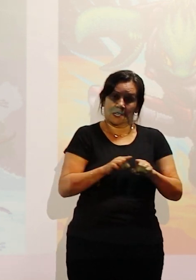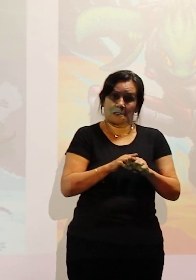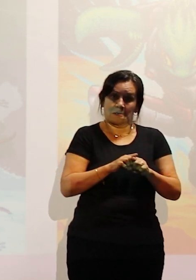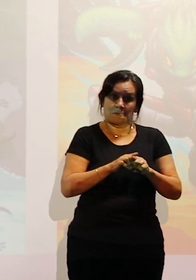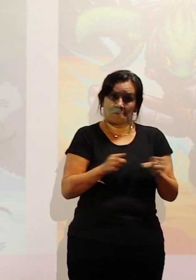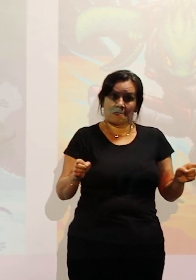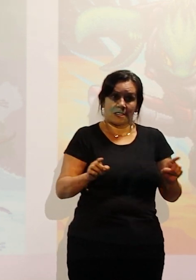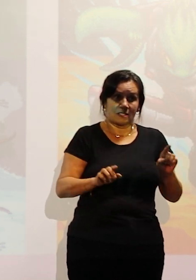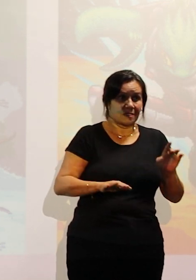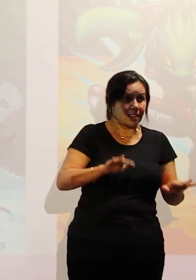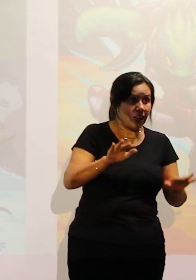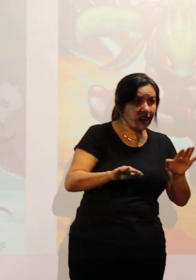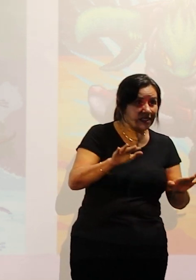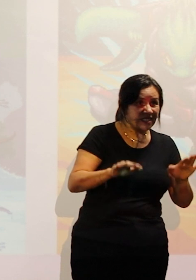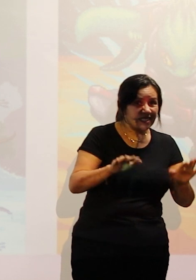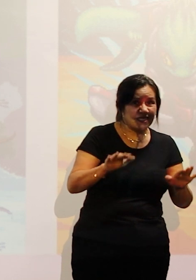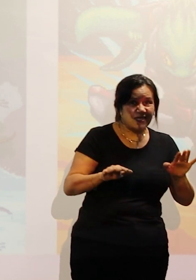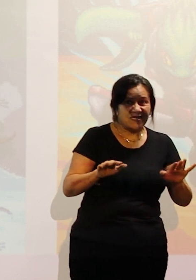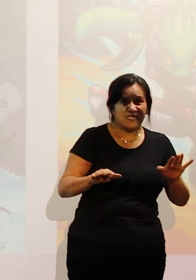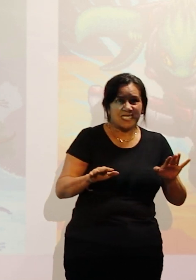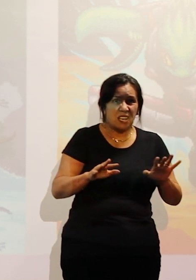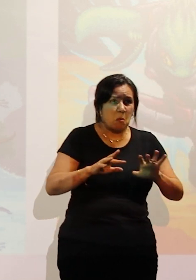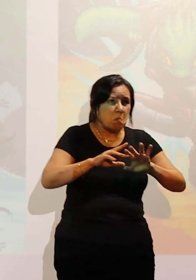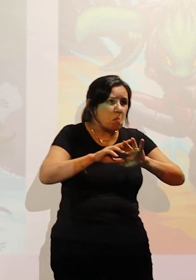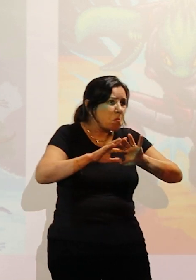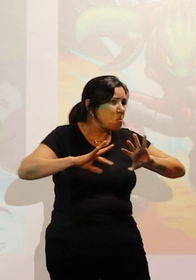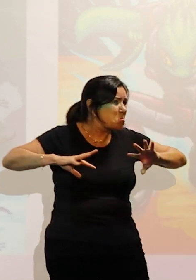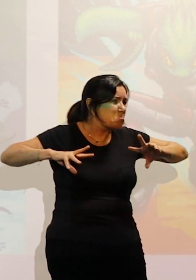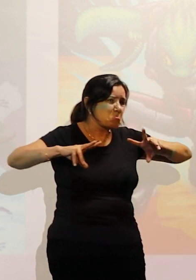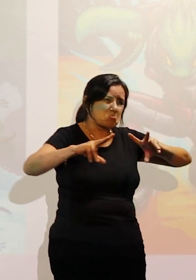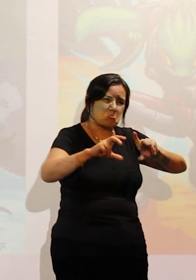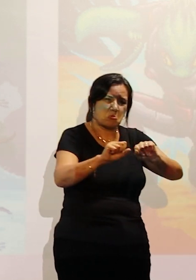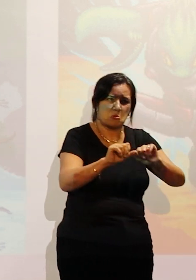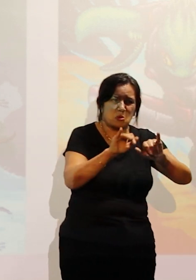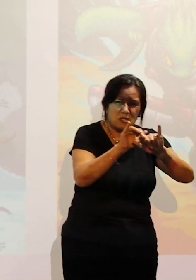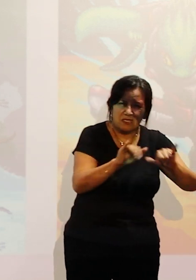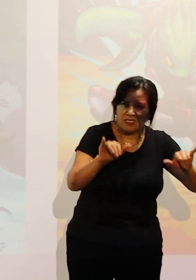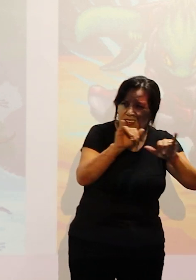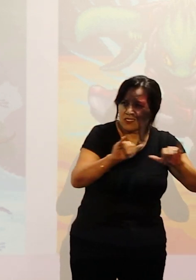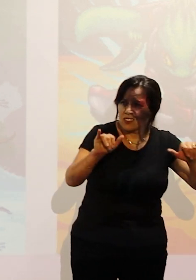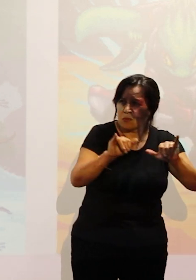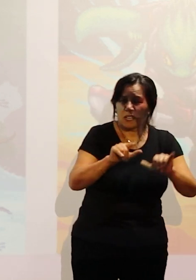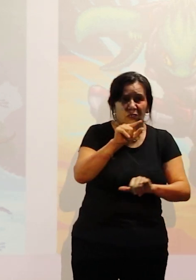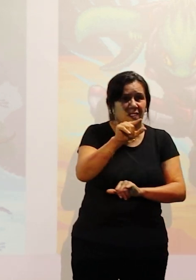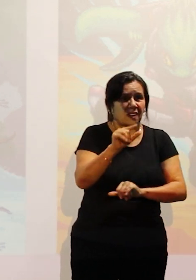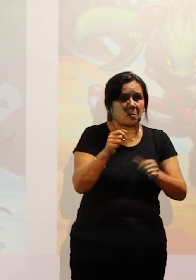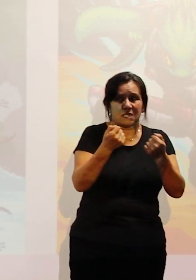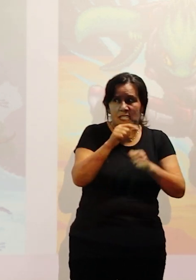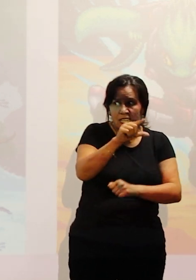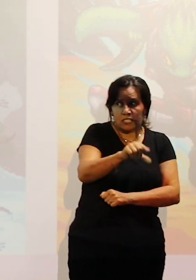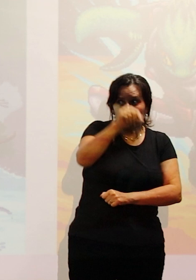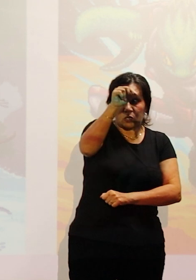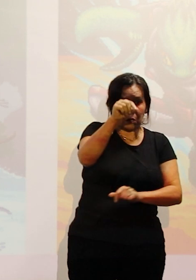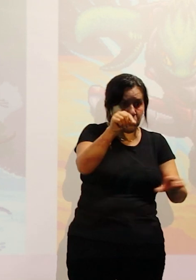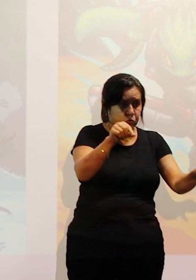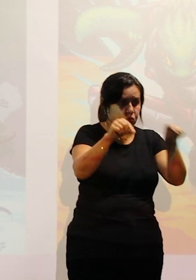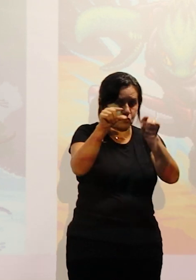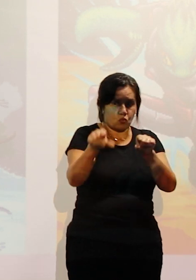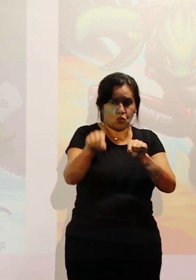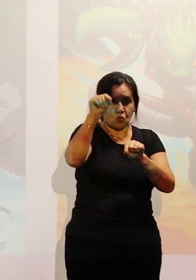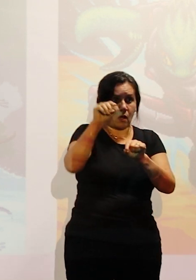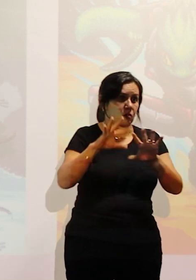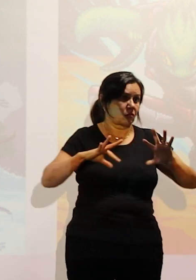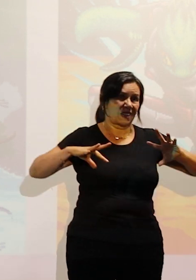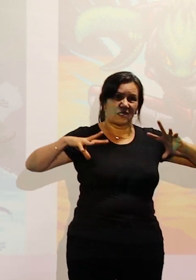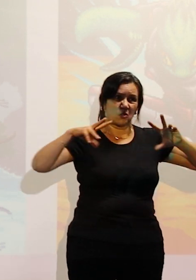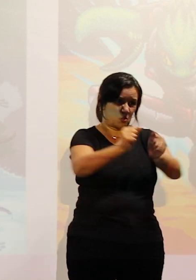assim, às vezes vai ficar coisa demais, e às vezes você vai ter que escolher uma das três coisas para usar naquela ilustração, não vai dar para você colocar